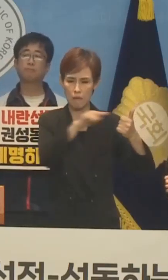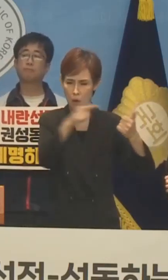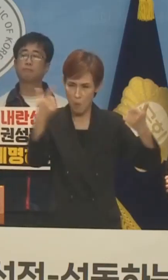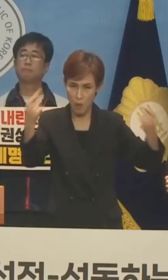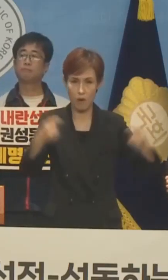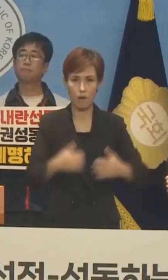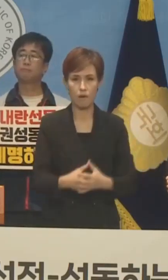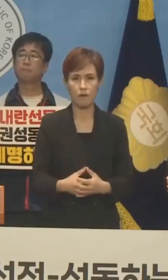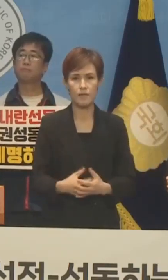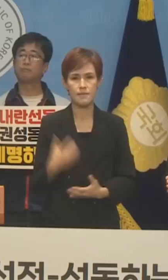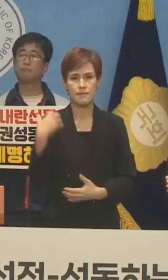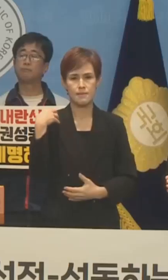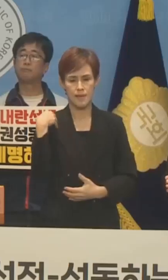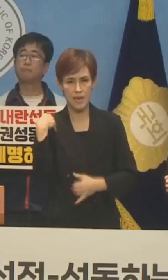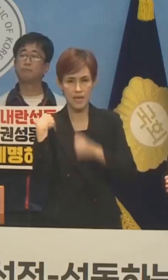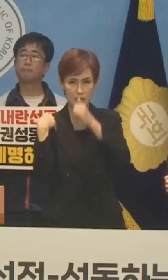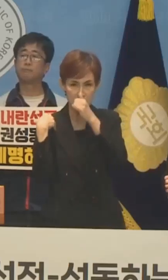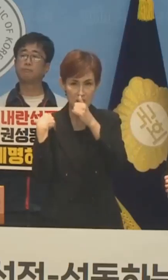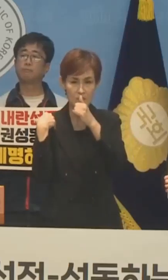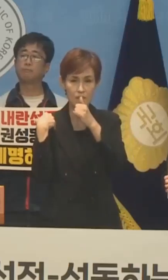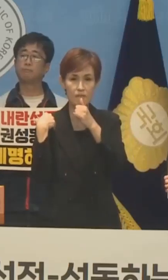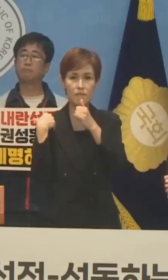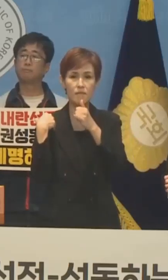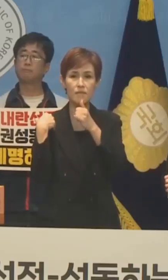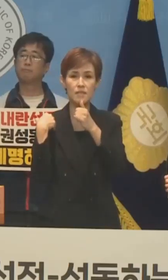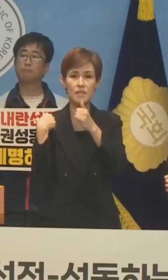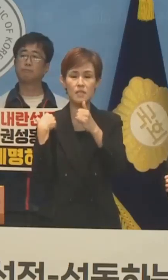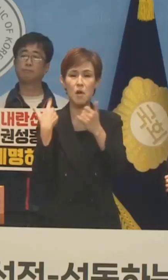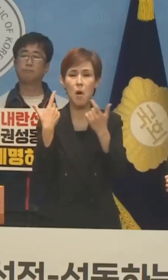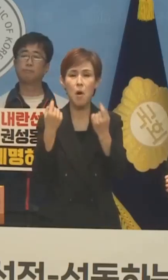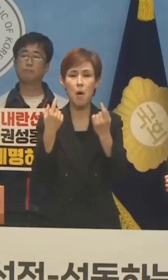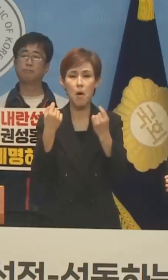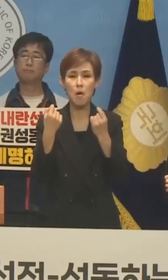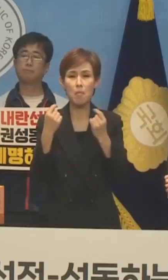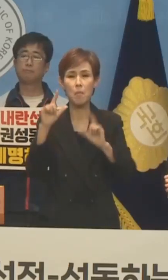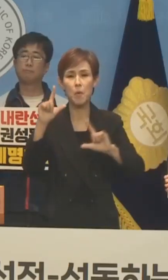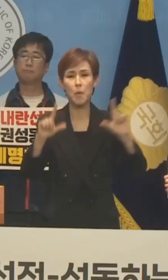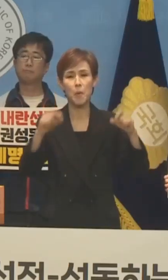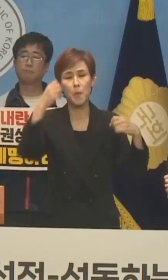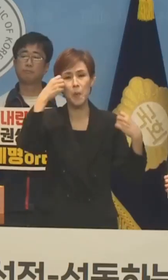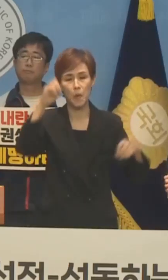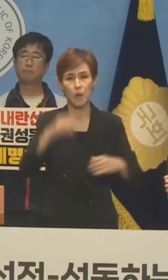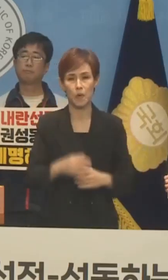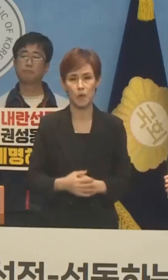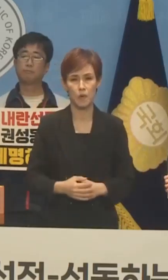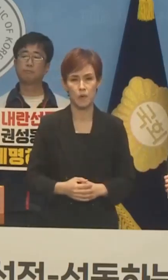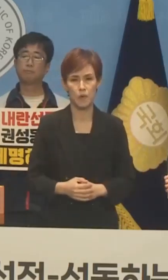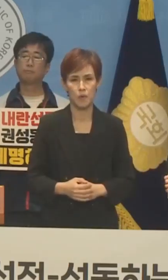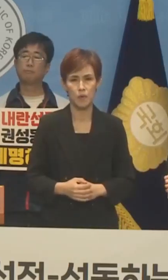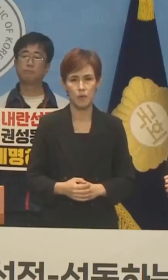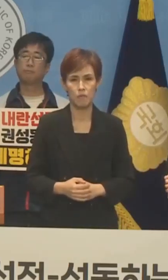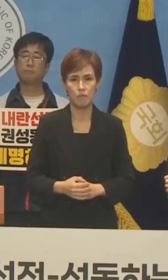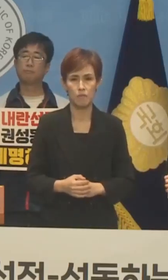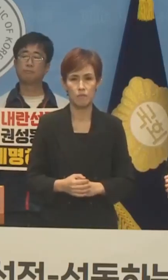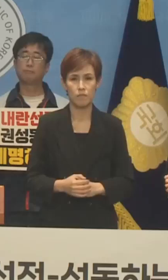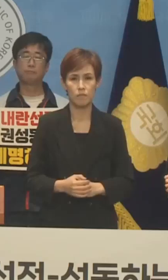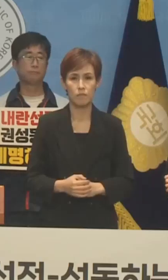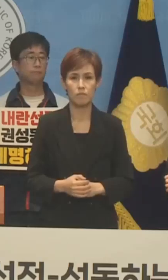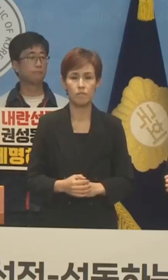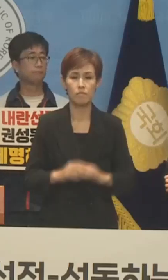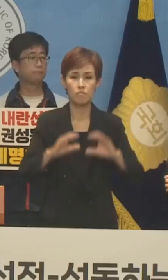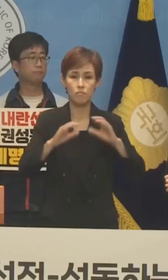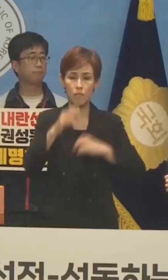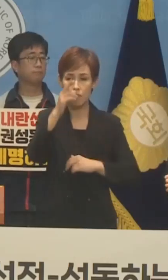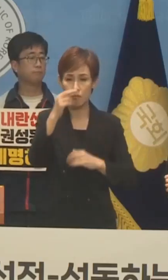무거운 책임을 떠안은 희생적인 지도자를 코스프레하는 것마저 닮았습니다. 이뿐이겠습니까? 헌법기관의 정당한